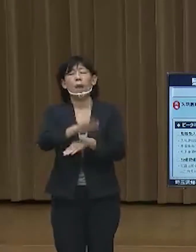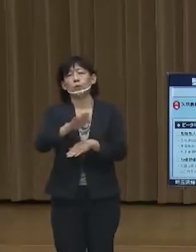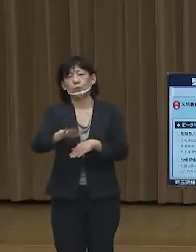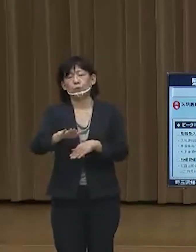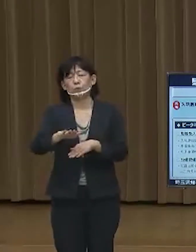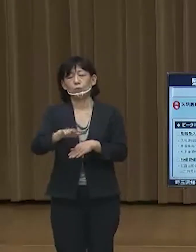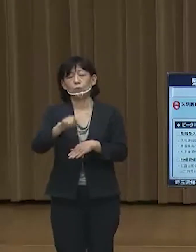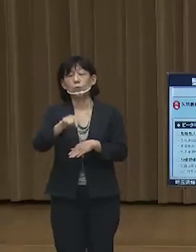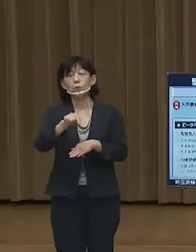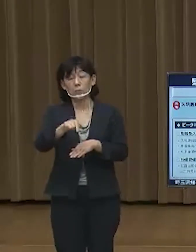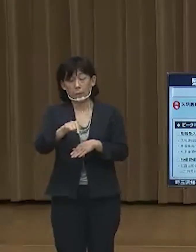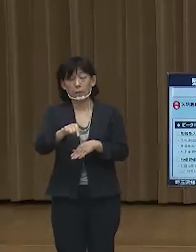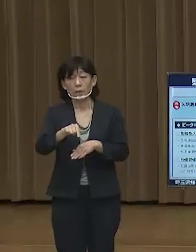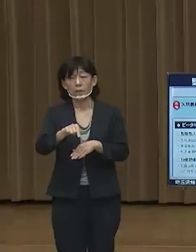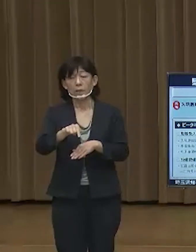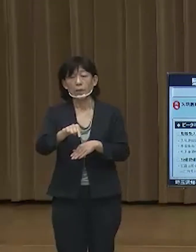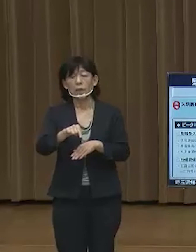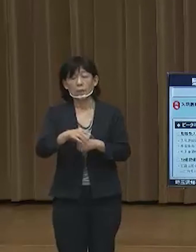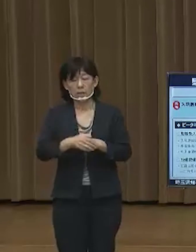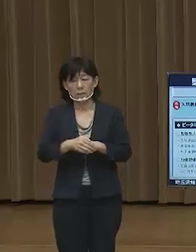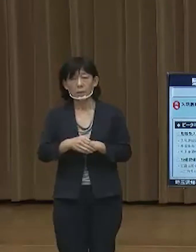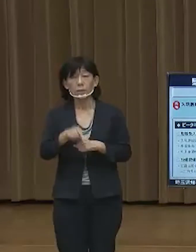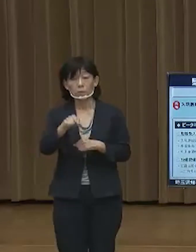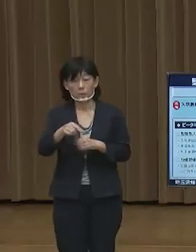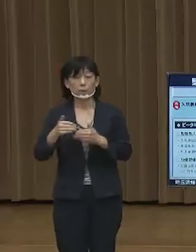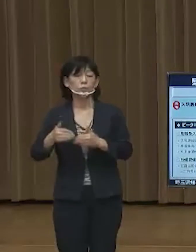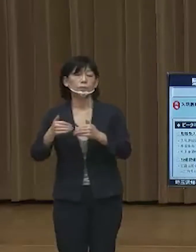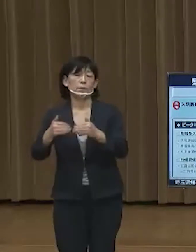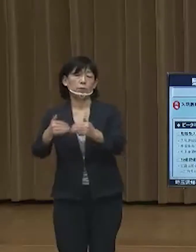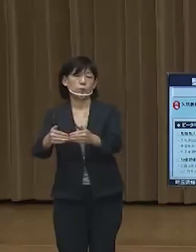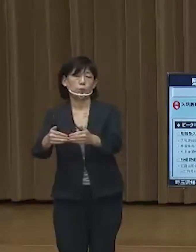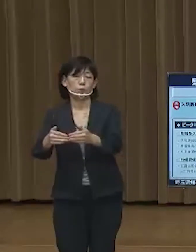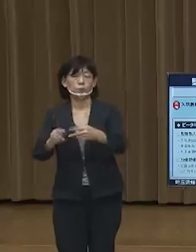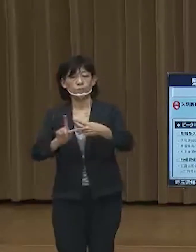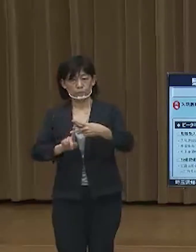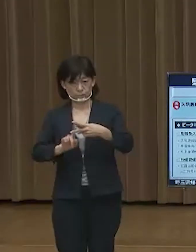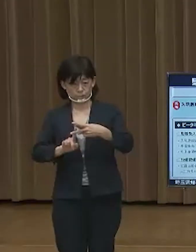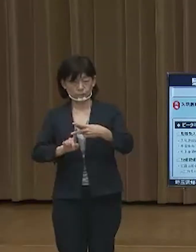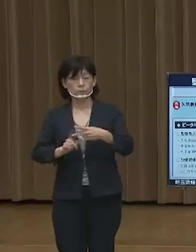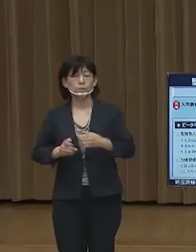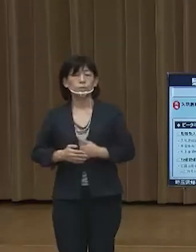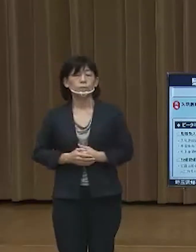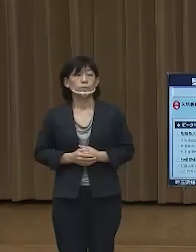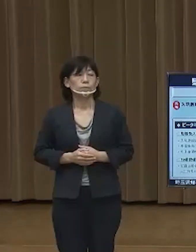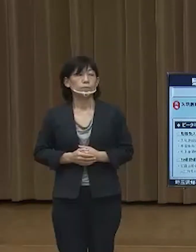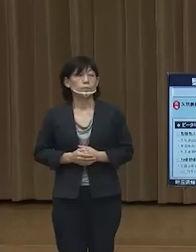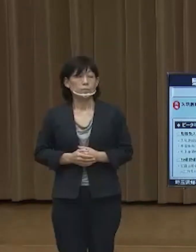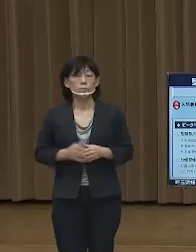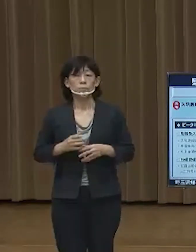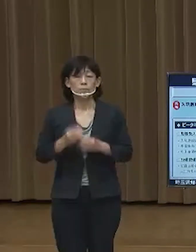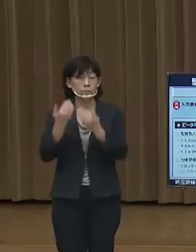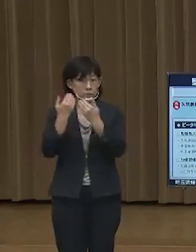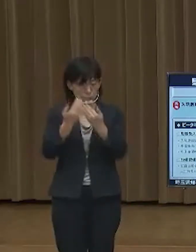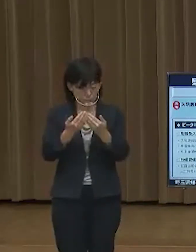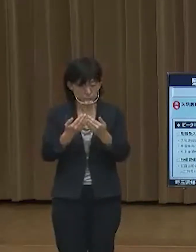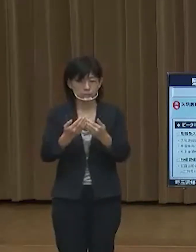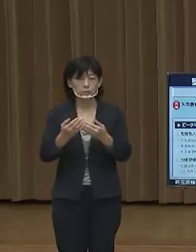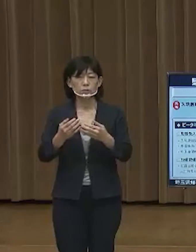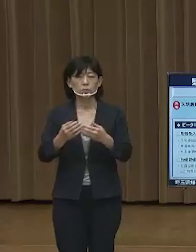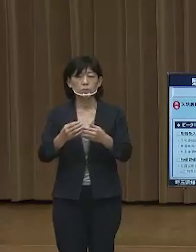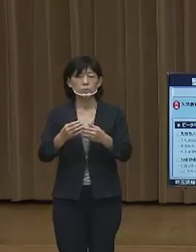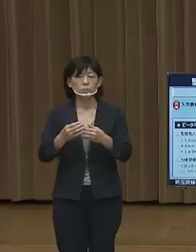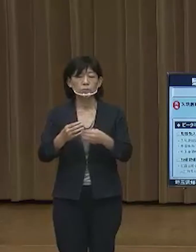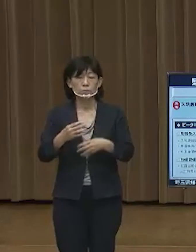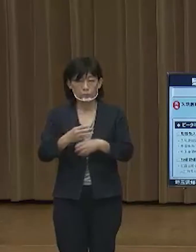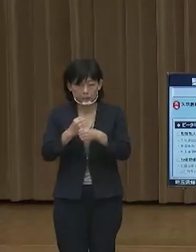てはこれらの動きとまた別途動いているところであります。 じゃ引き続き増床ができそう